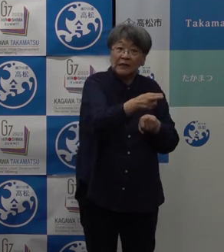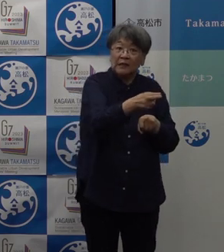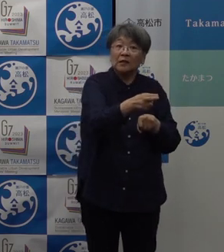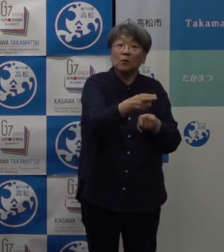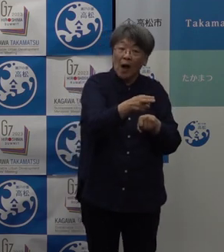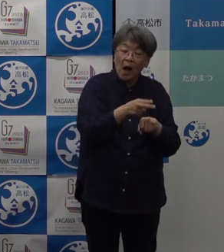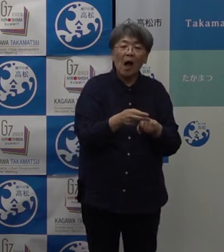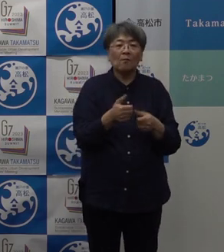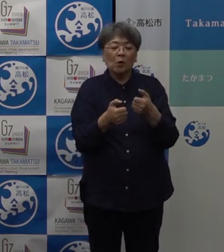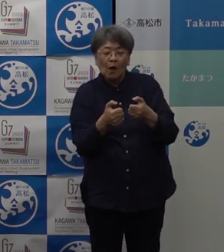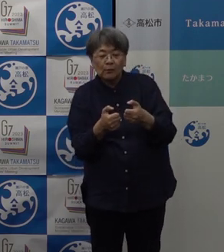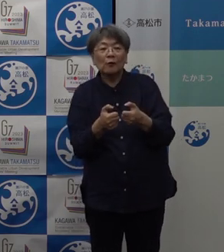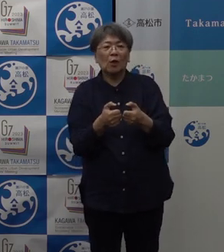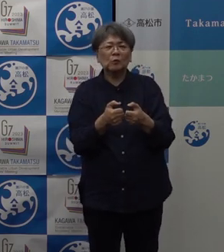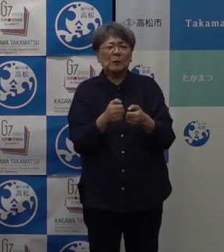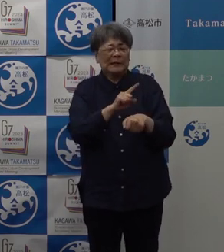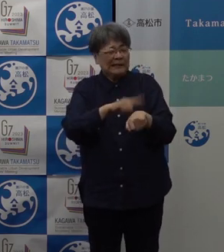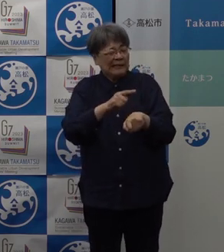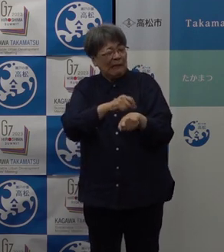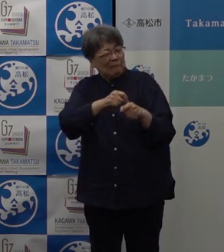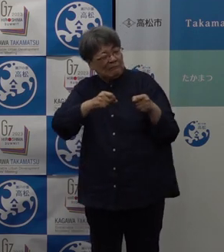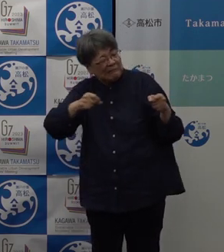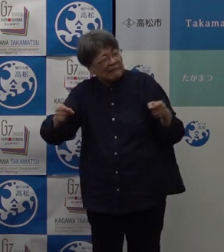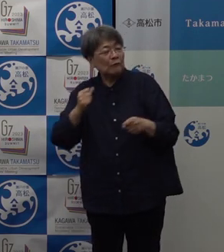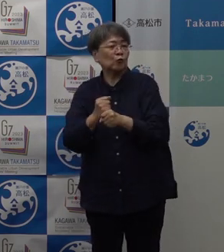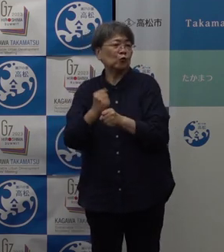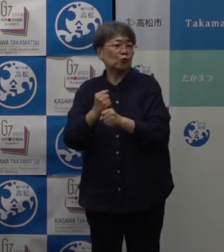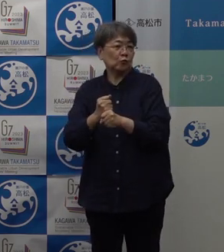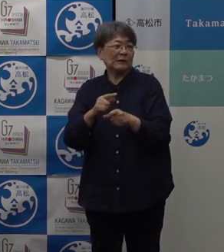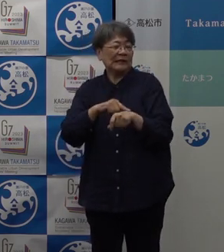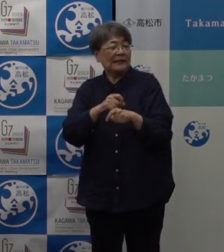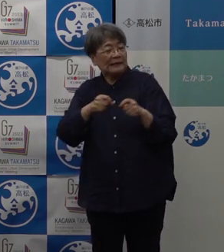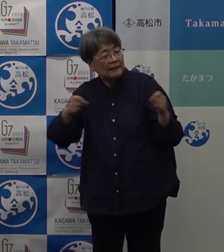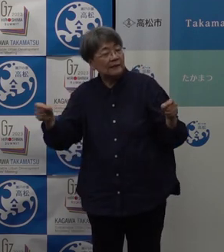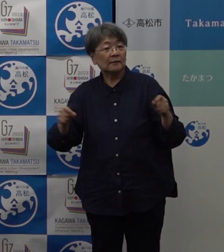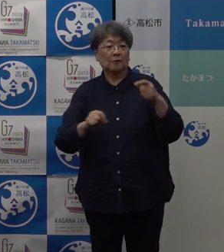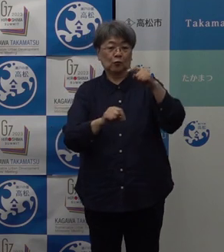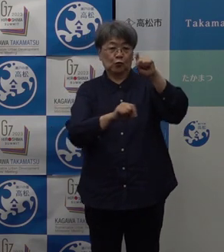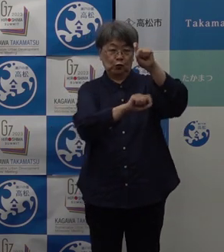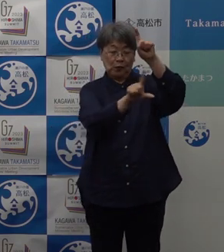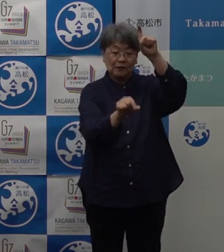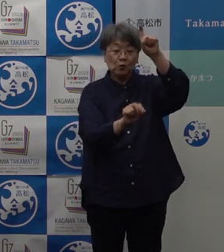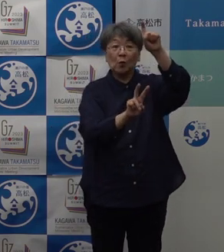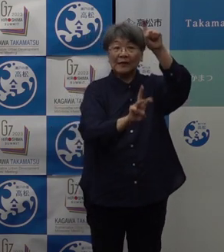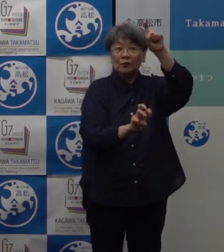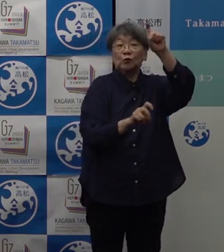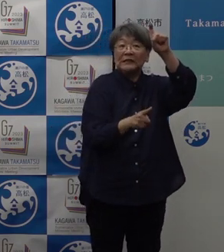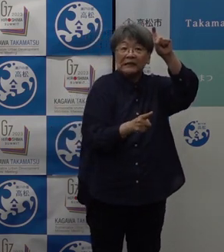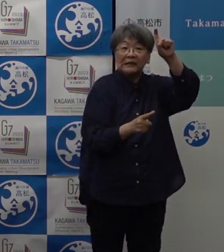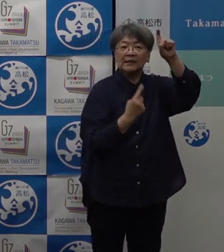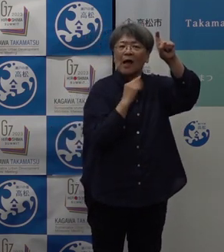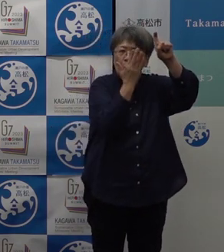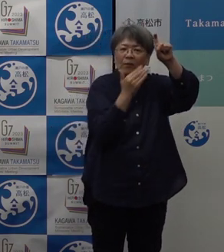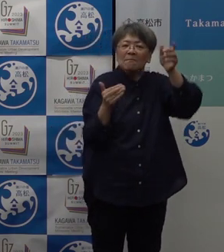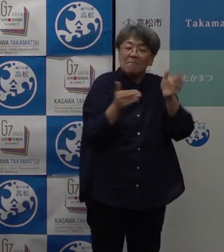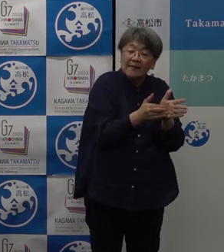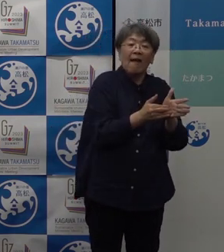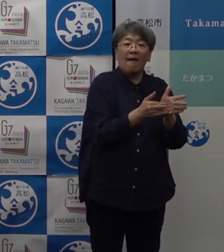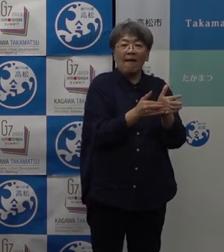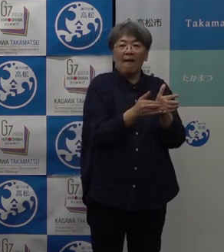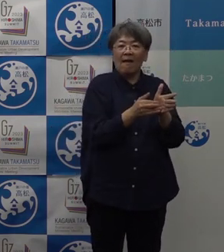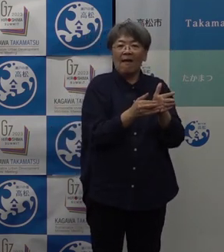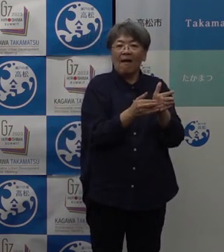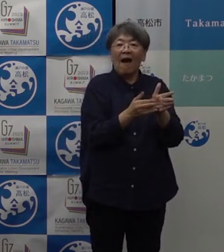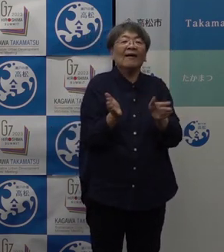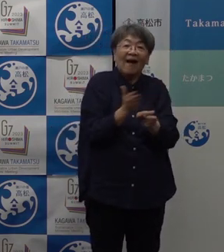れプログラミング相当な時間かかるようでございまして、10月の31日火曜日ということにしております。最終